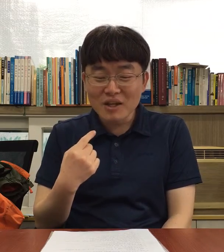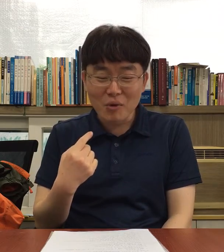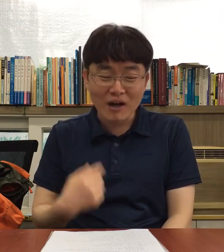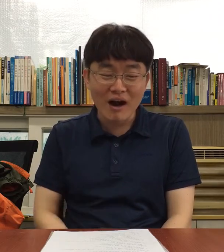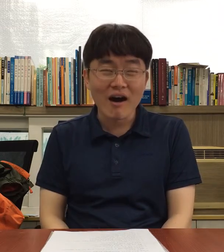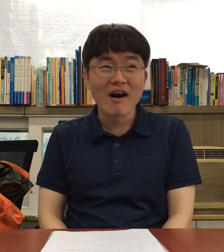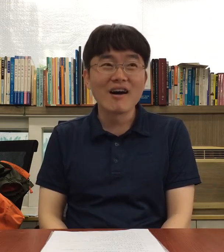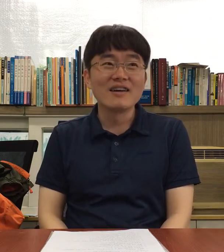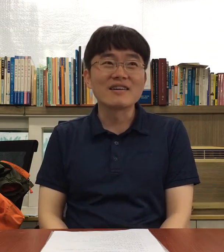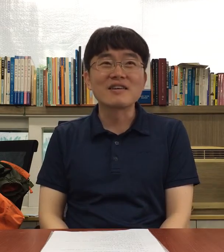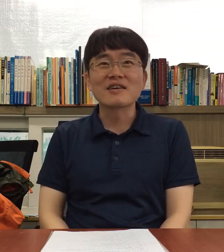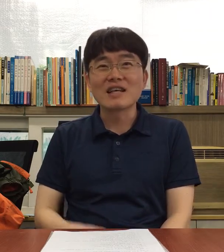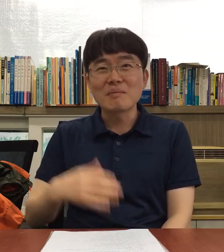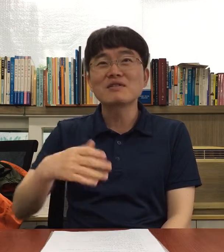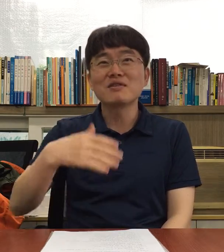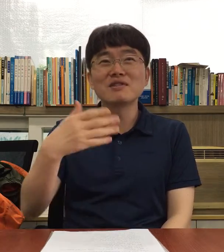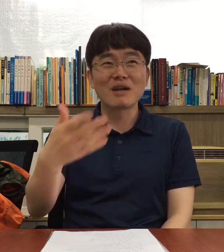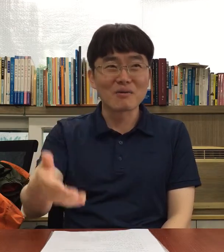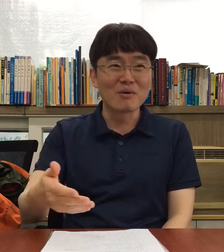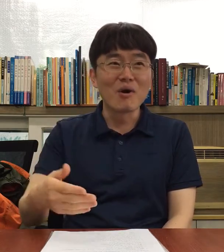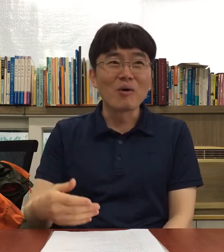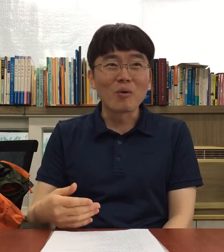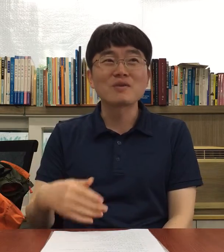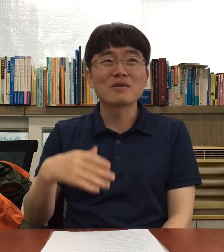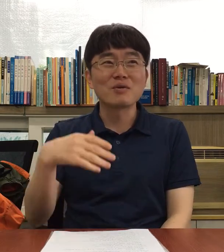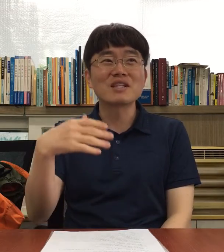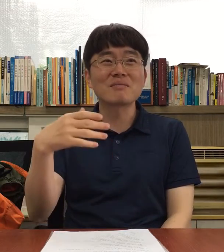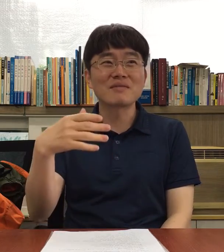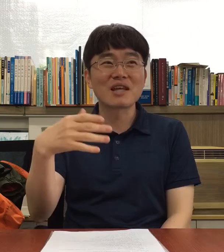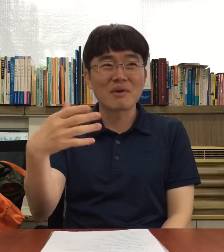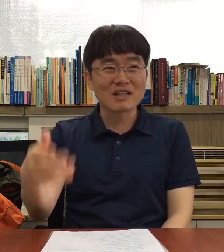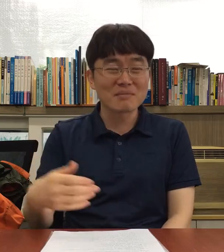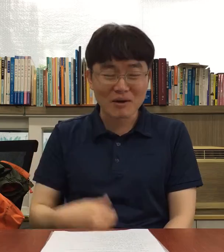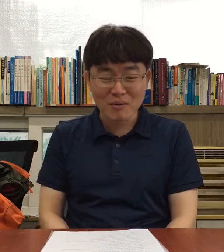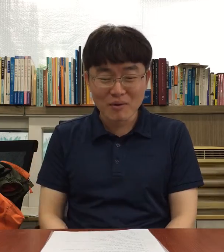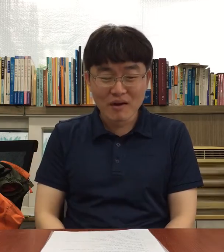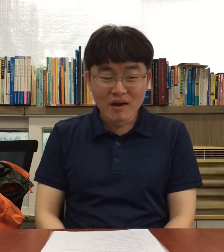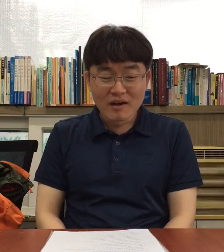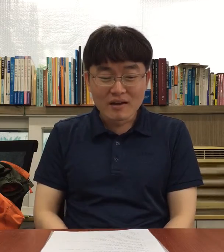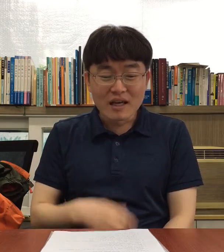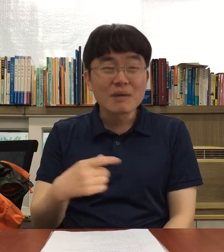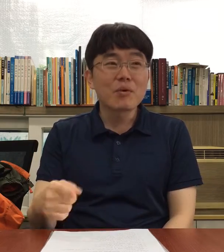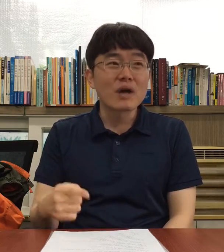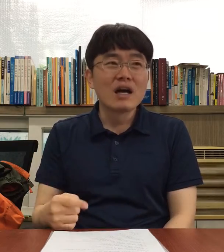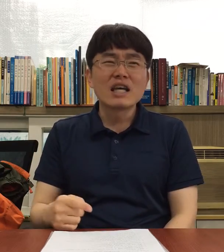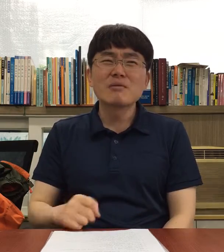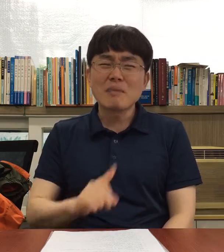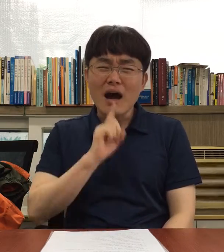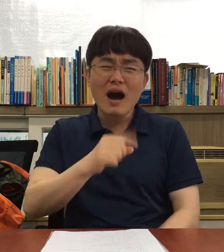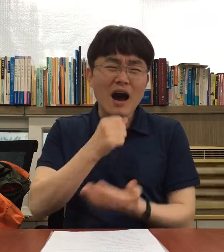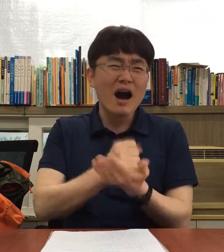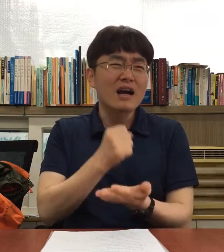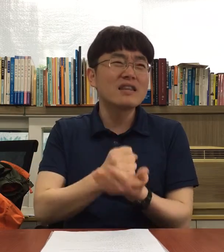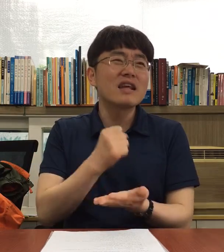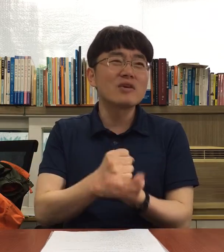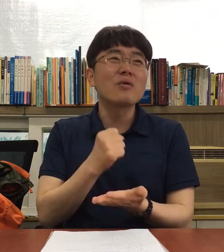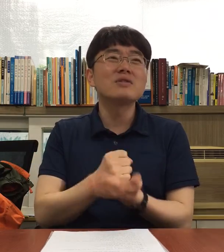놓아라. 그러니까 입방정 떨지 말고 오지랖 넓게 막 하지 말고 그 입을 막 이때는 이런 식의